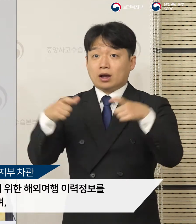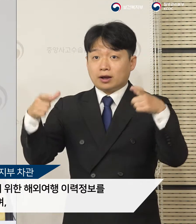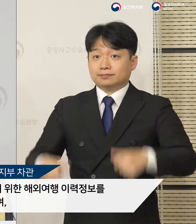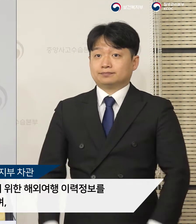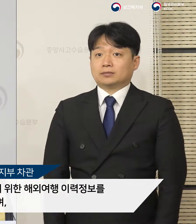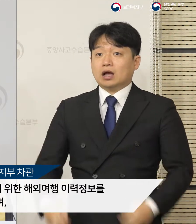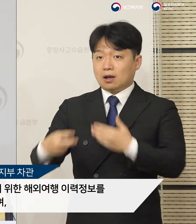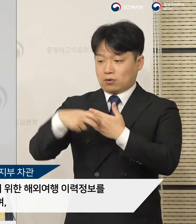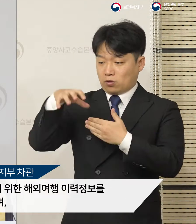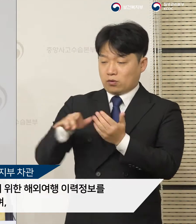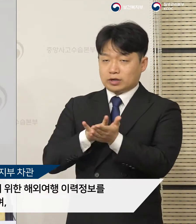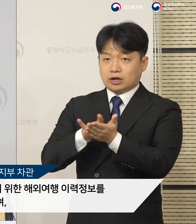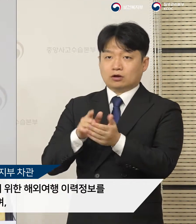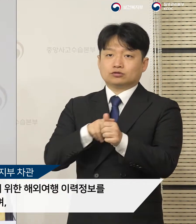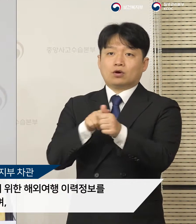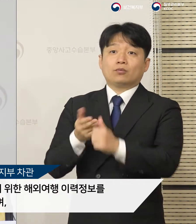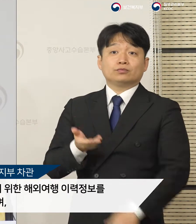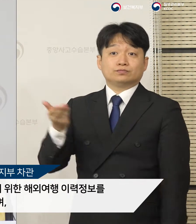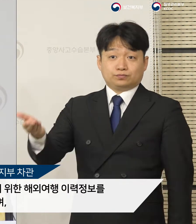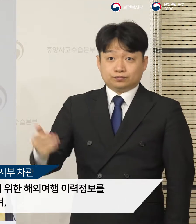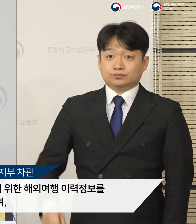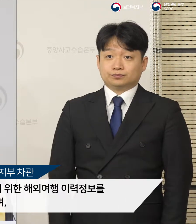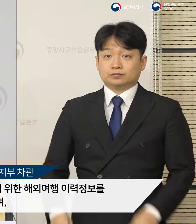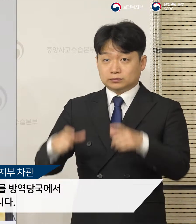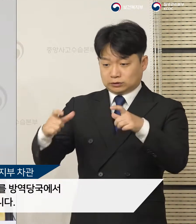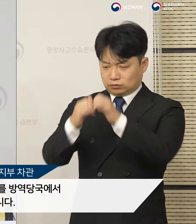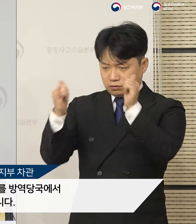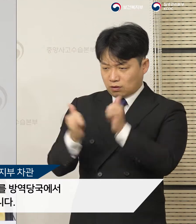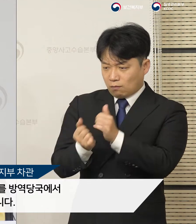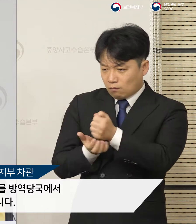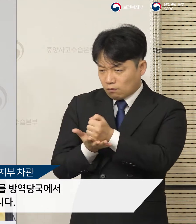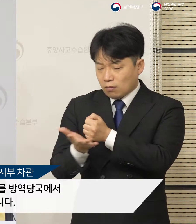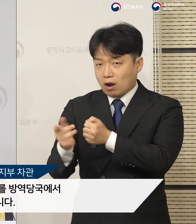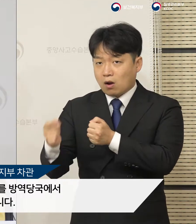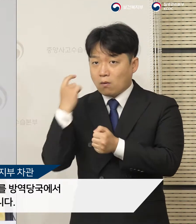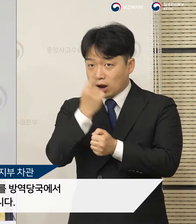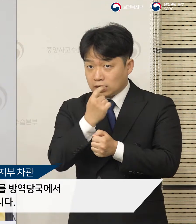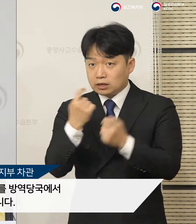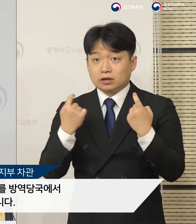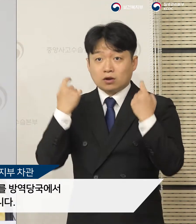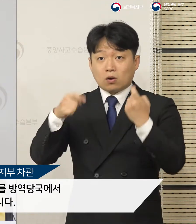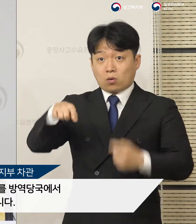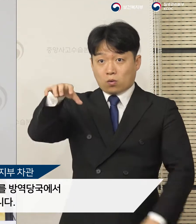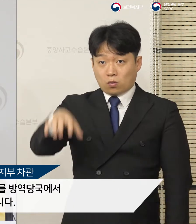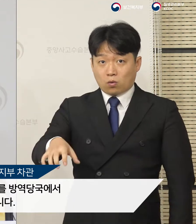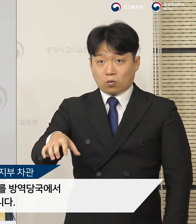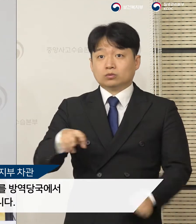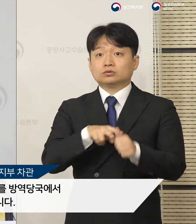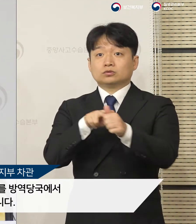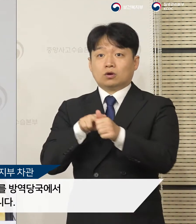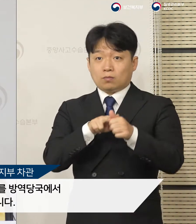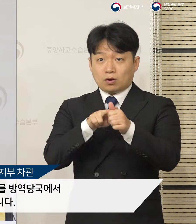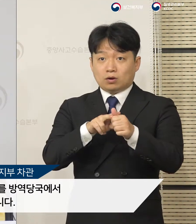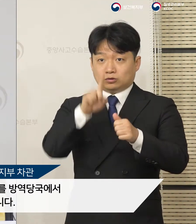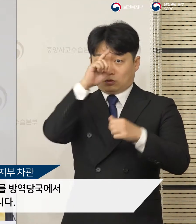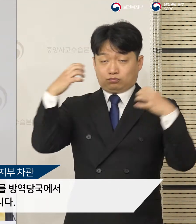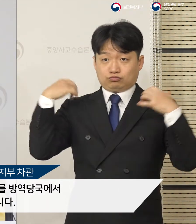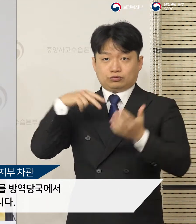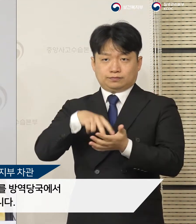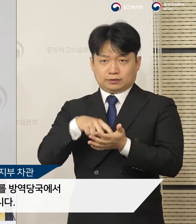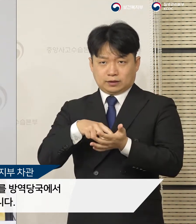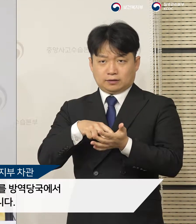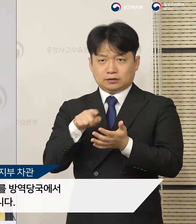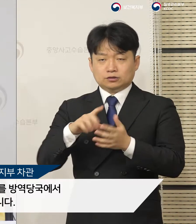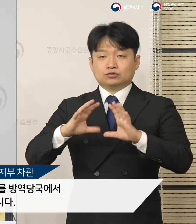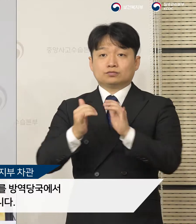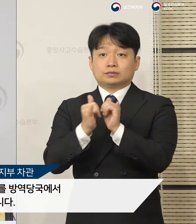확대하여 의료기관과 약국에 제공하고 있으며 지역사회 감염이 확인된 여행지에 대한 정보를 방역